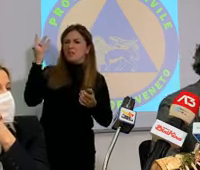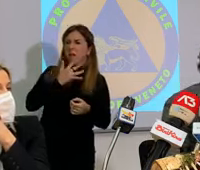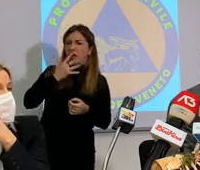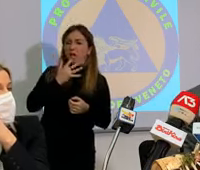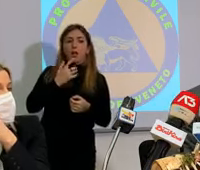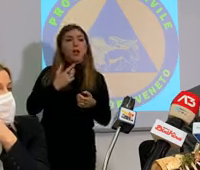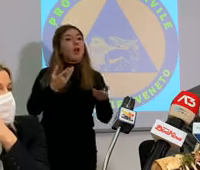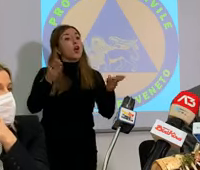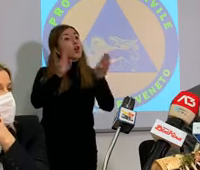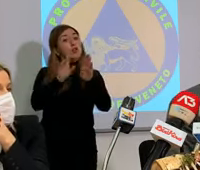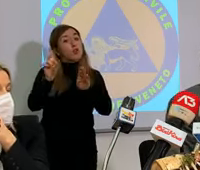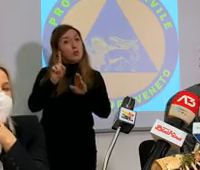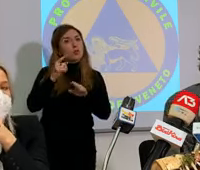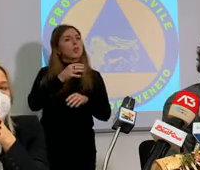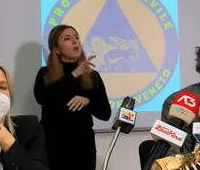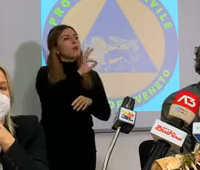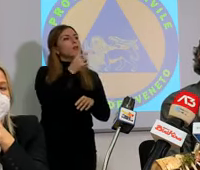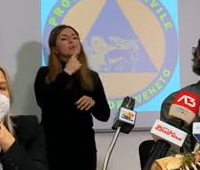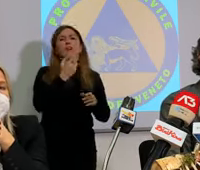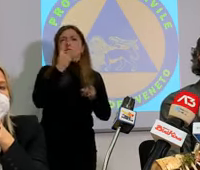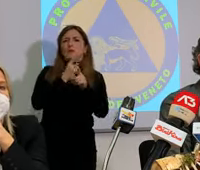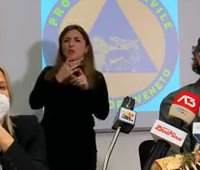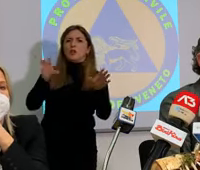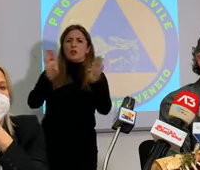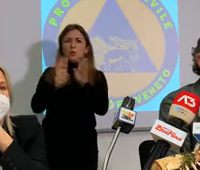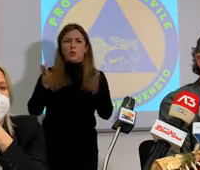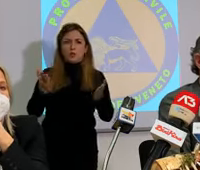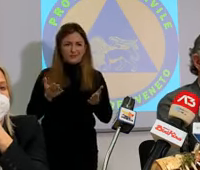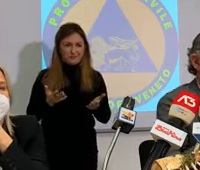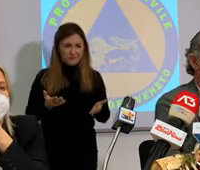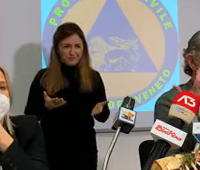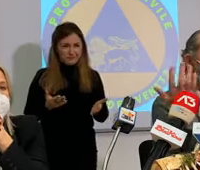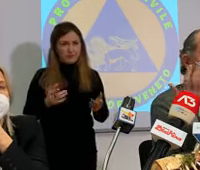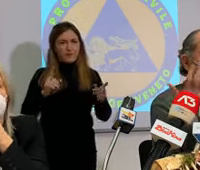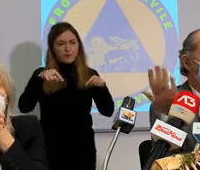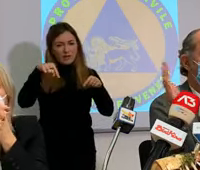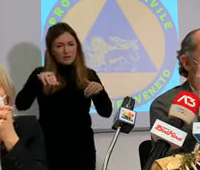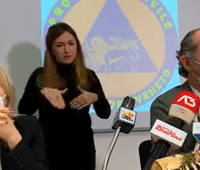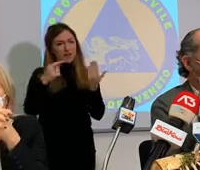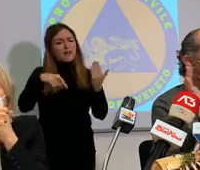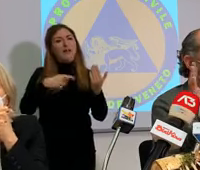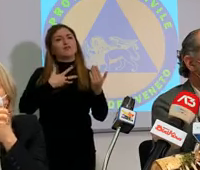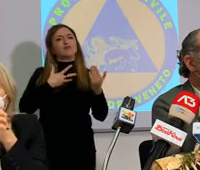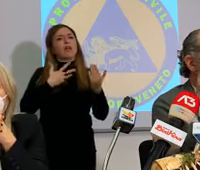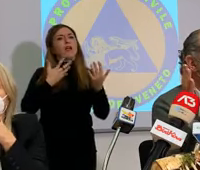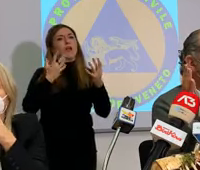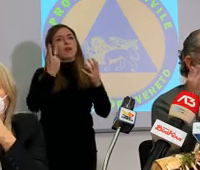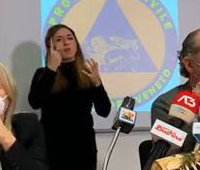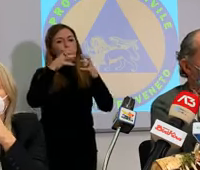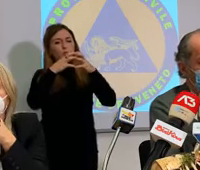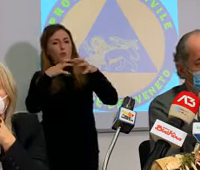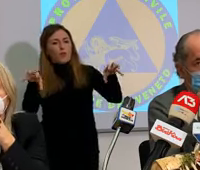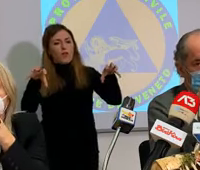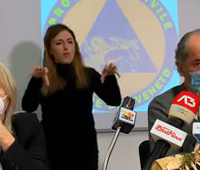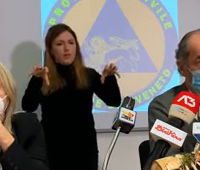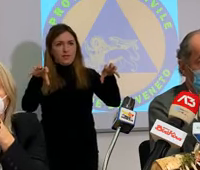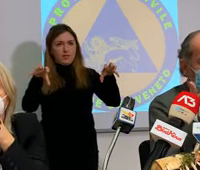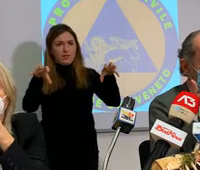ai tutti quelli che scrivono che dicono che bisogna chiudere è tanto vero che anche stamattina riunione tutto il mondo ha spaccato mettere ormai è